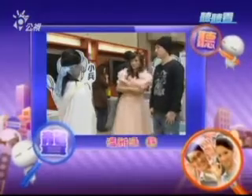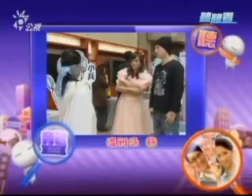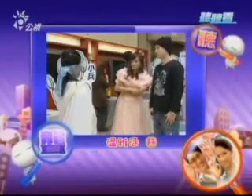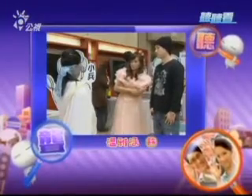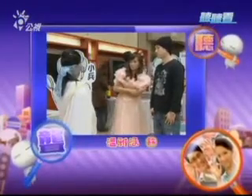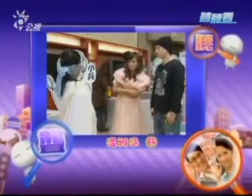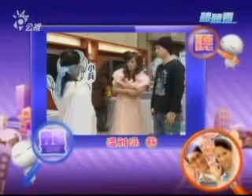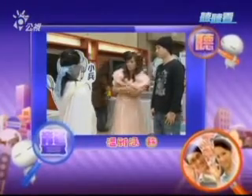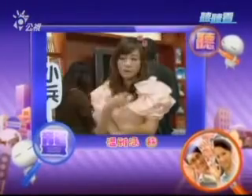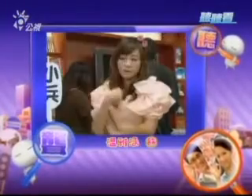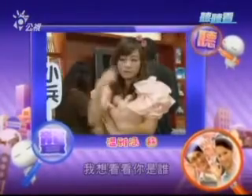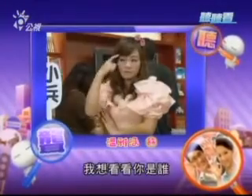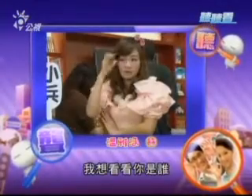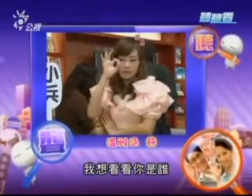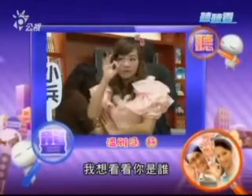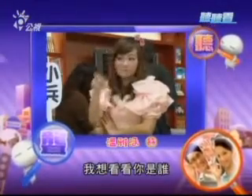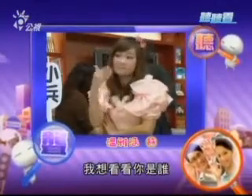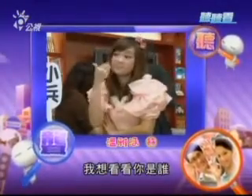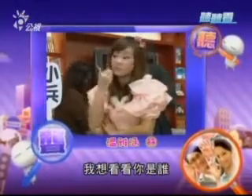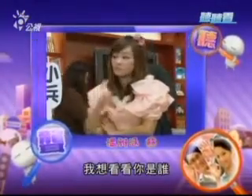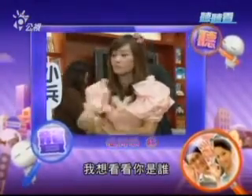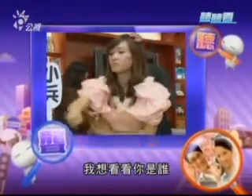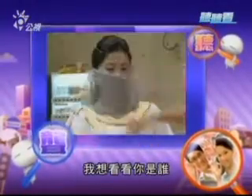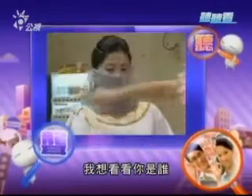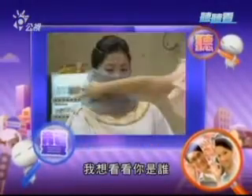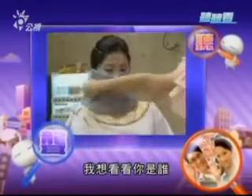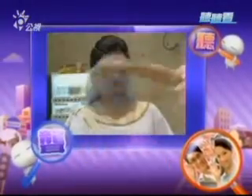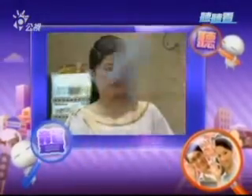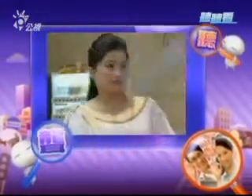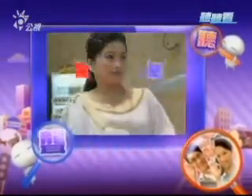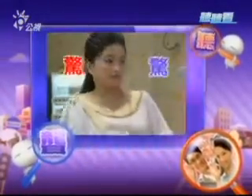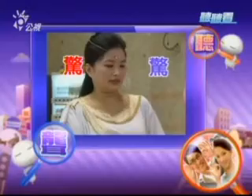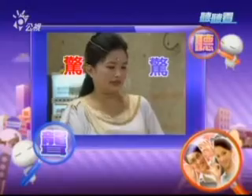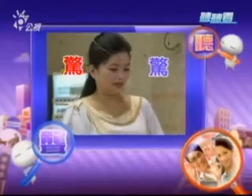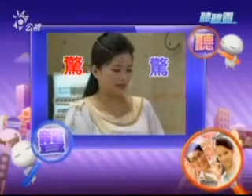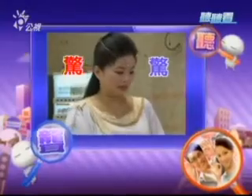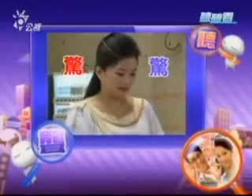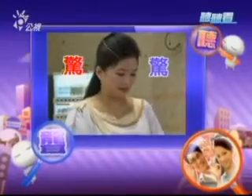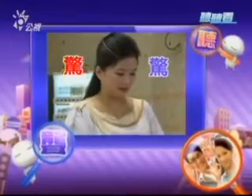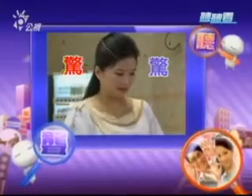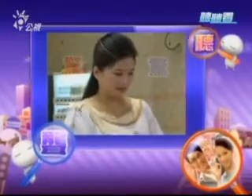我想看看你是谁。